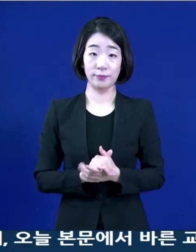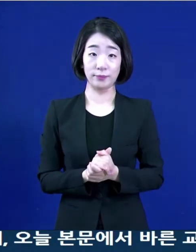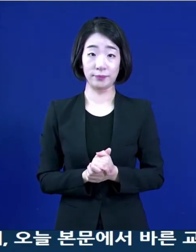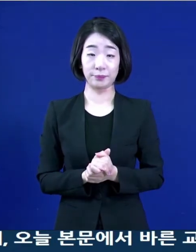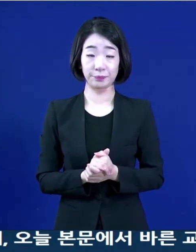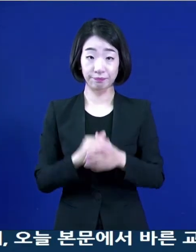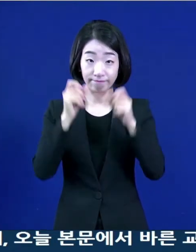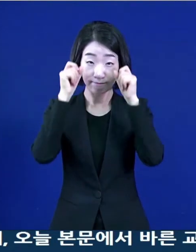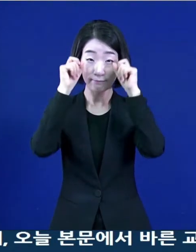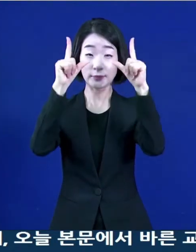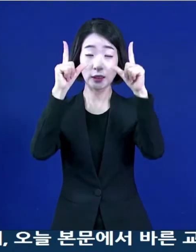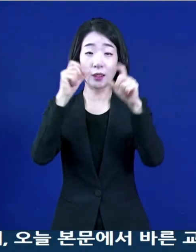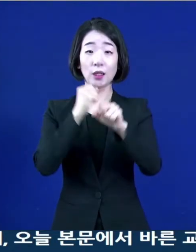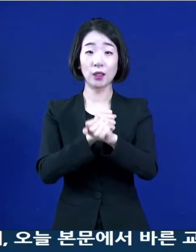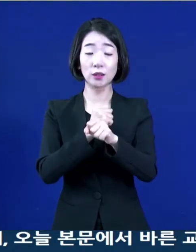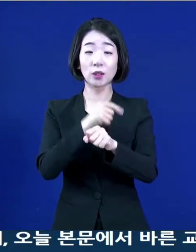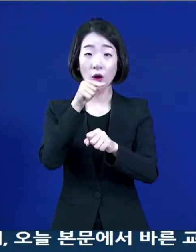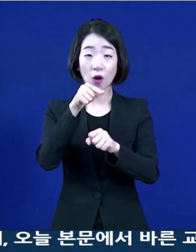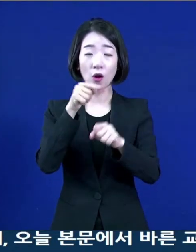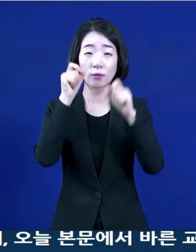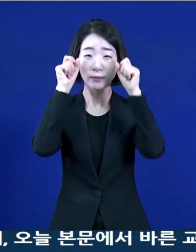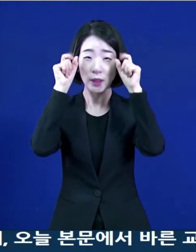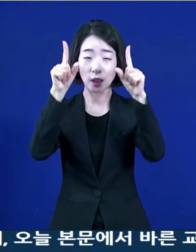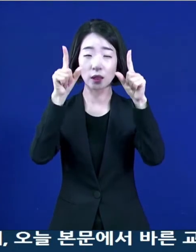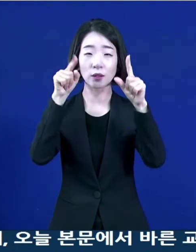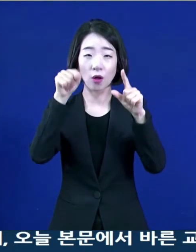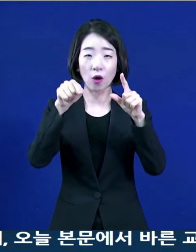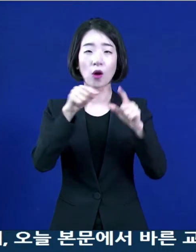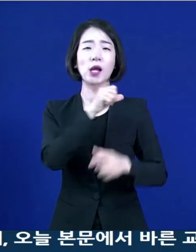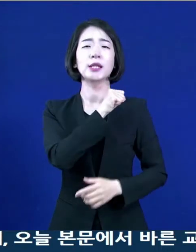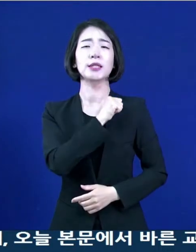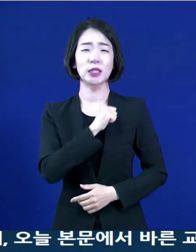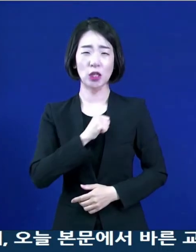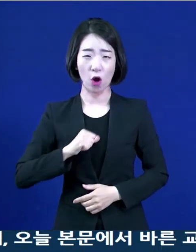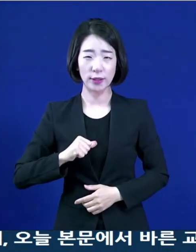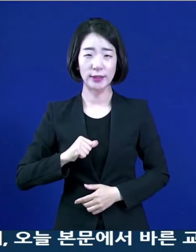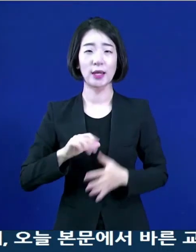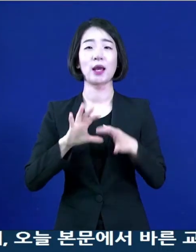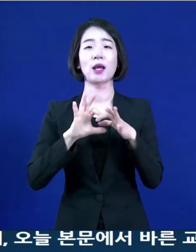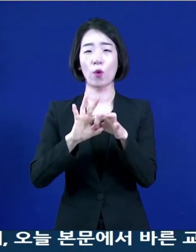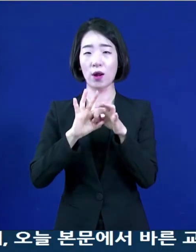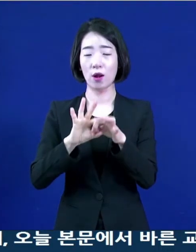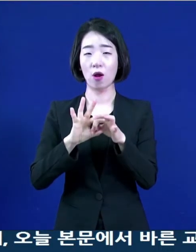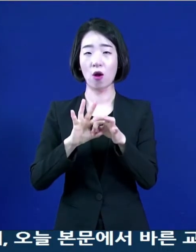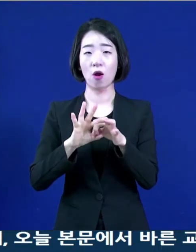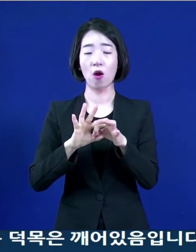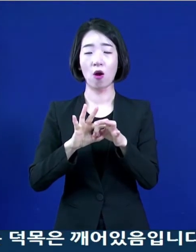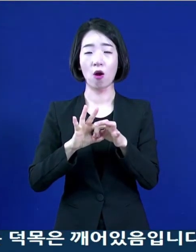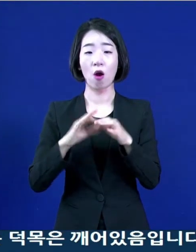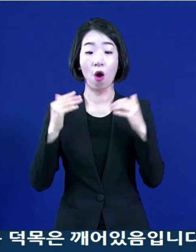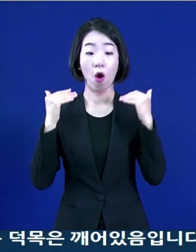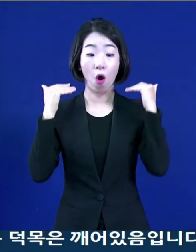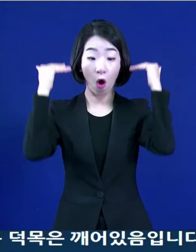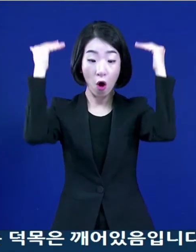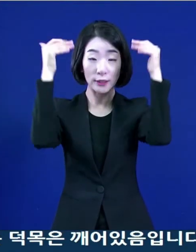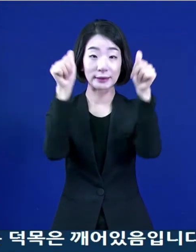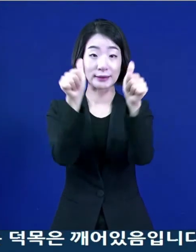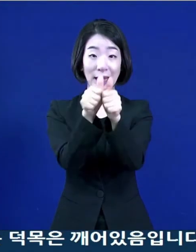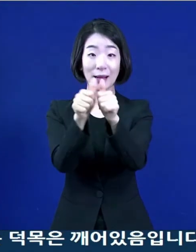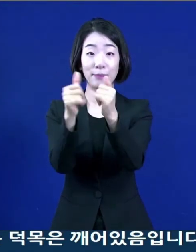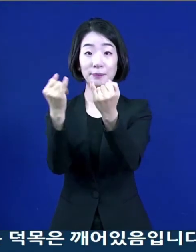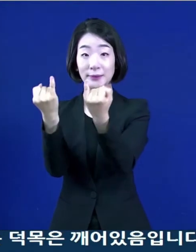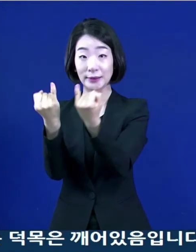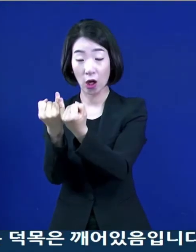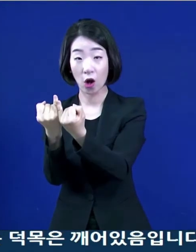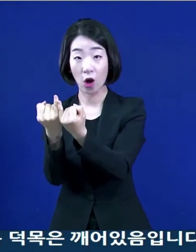깨어 있다는 말이 본문에서 나오는 절제랑 관련이 있어요. 나이 드신 어른 남자들의 첫 번째